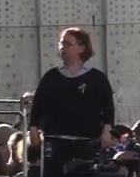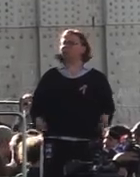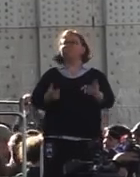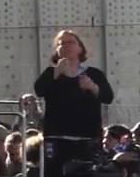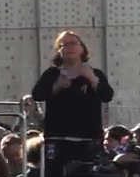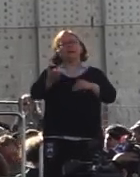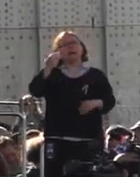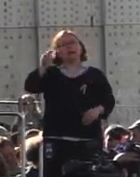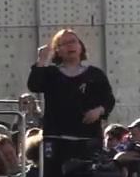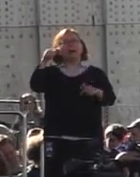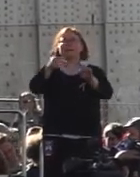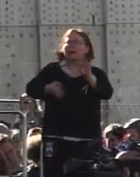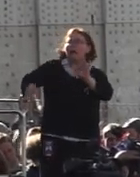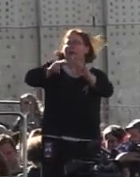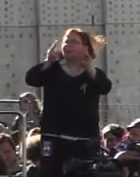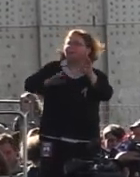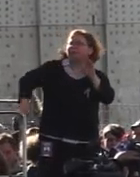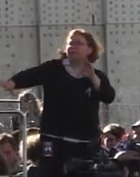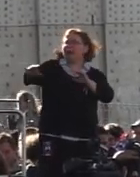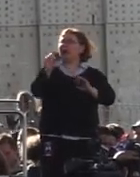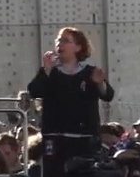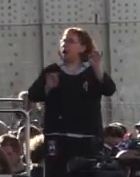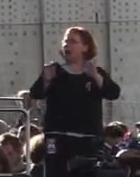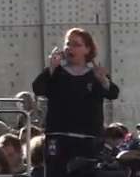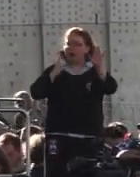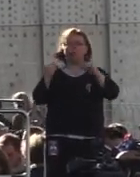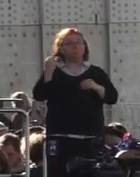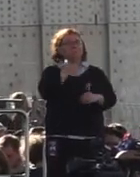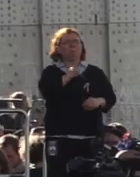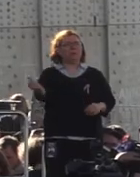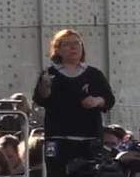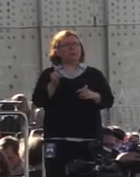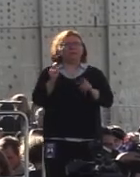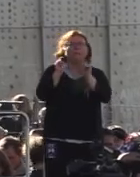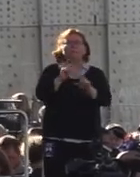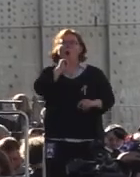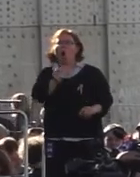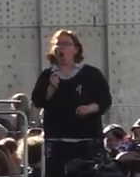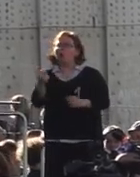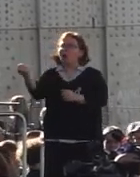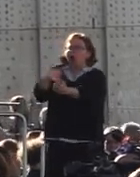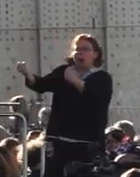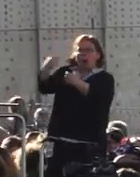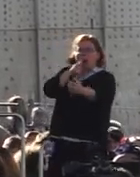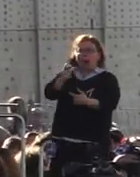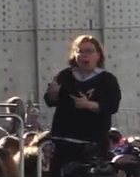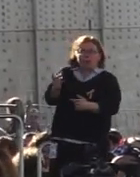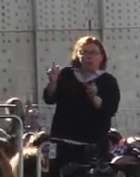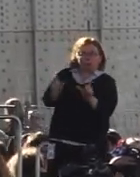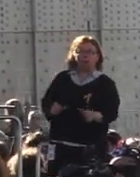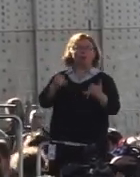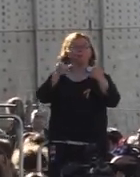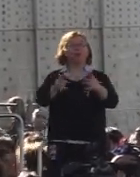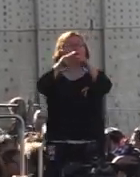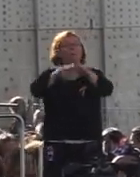Régen parázott itt az egész világ, mert mindenki félte a magyarok nyilát. Mára nem